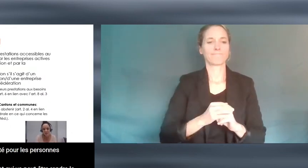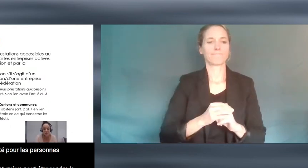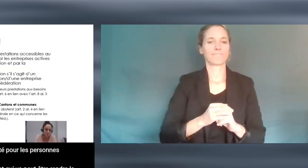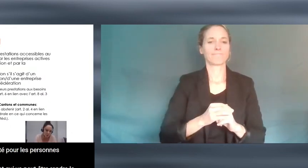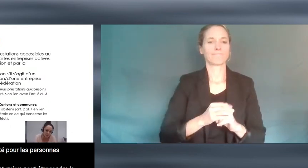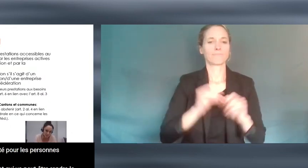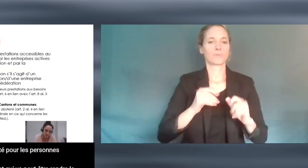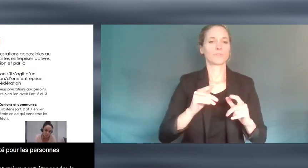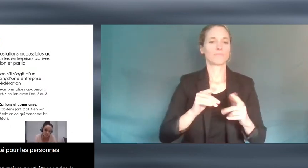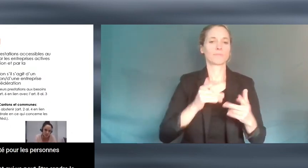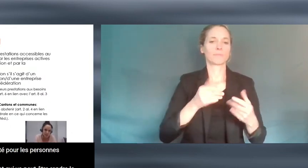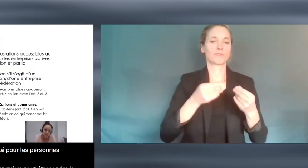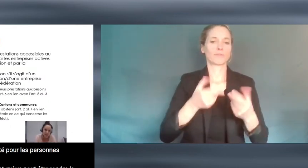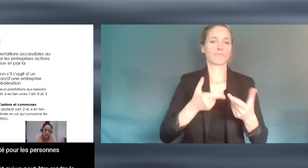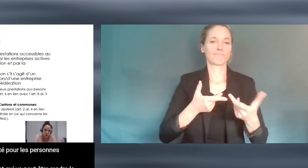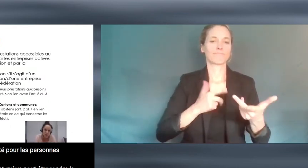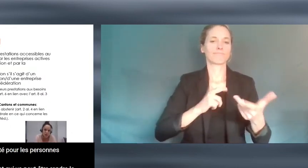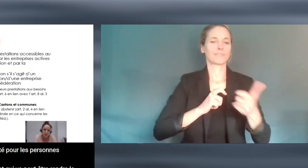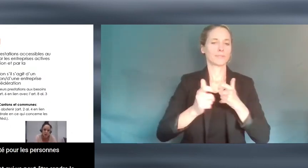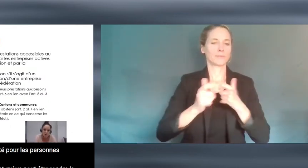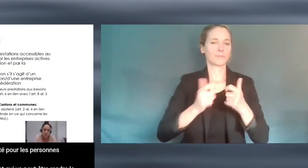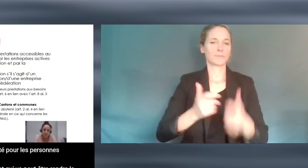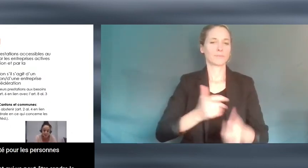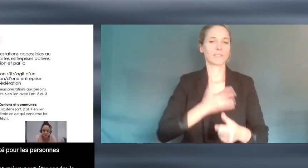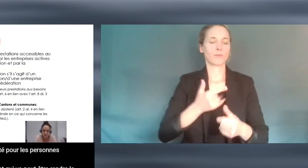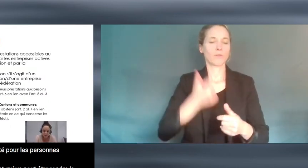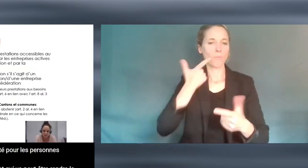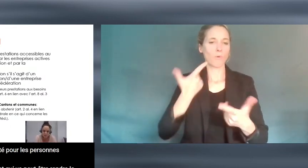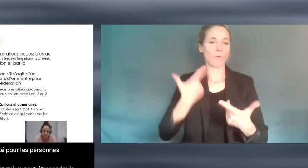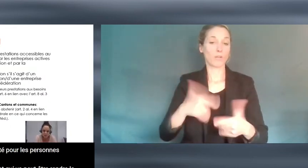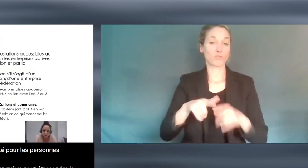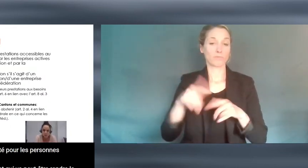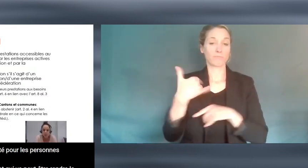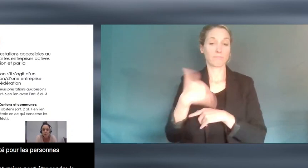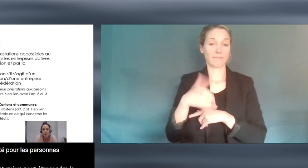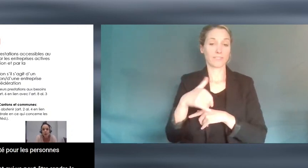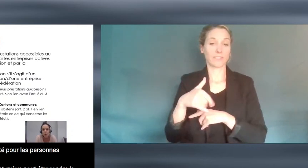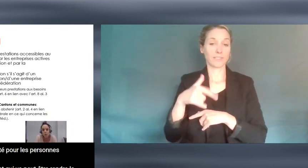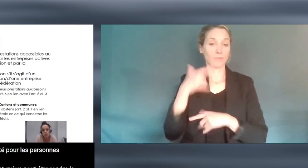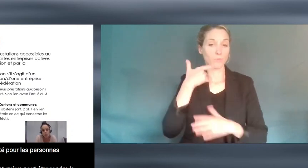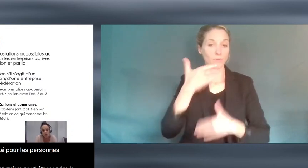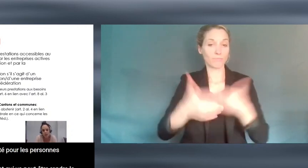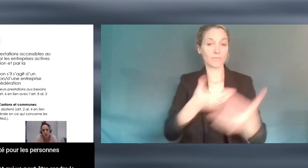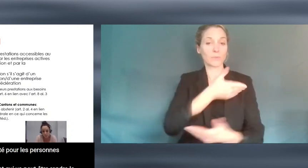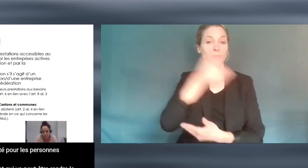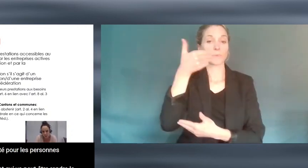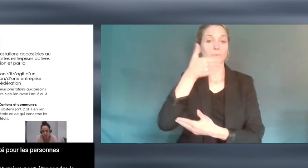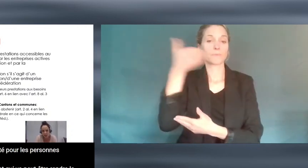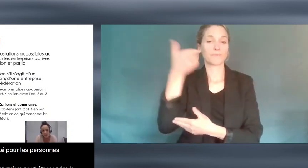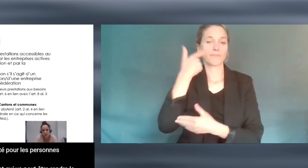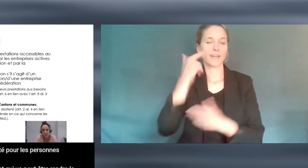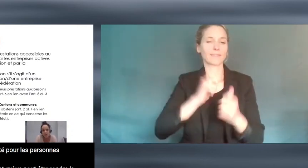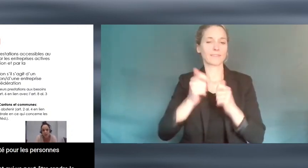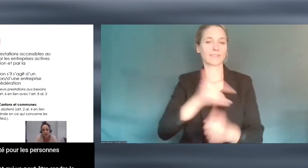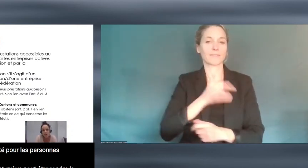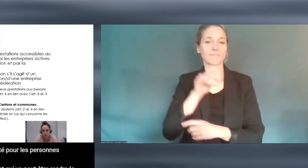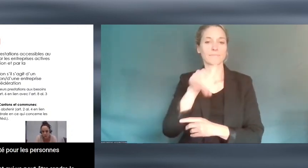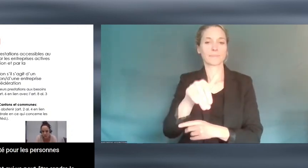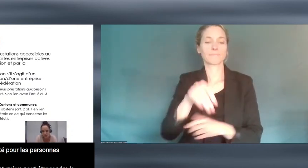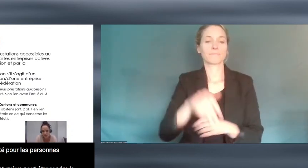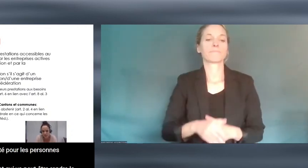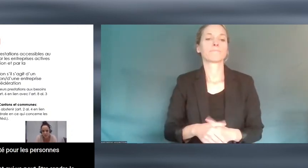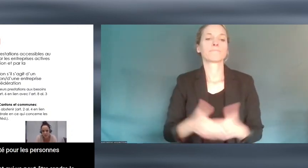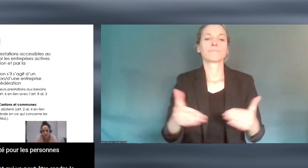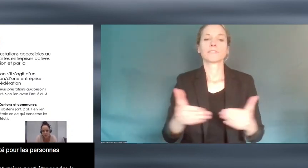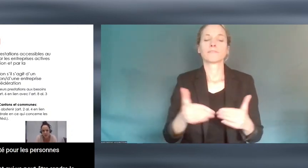aussi par rapport à ce qu'il faut faire encore intéressante. Tout d'abord, on peut poser d'une manière générale que la loi